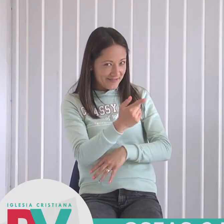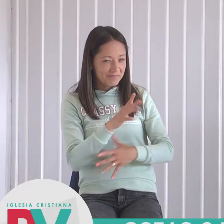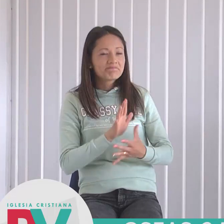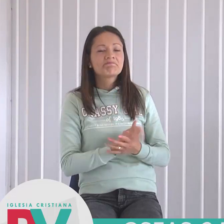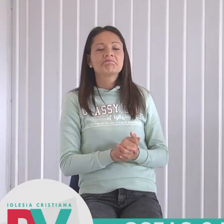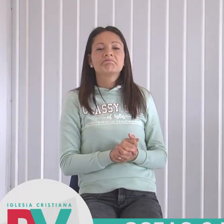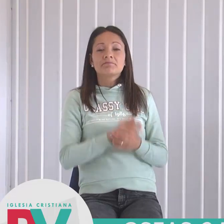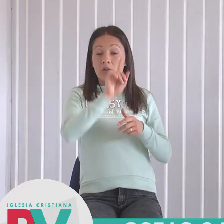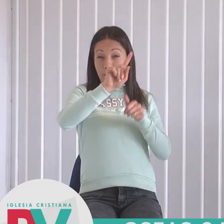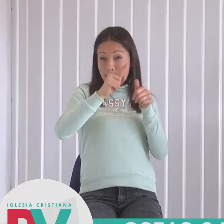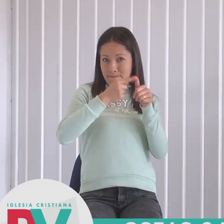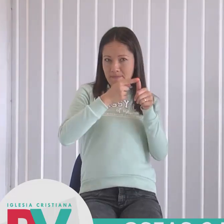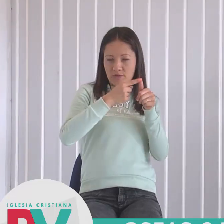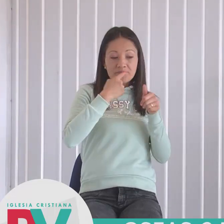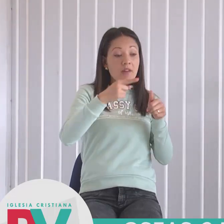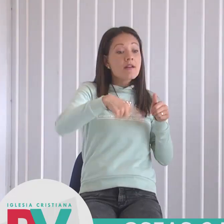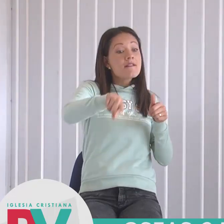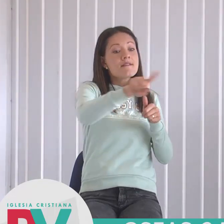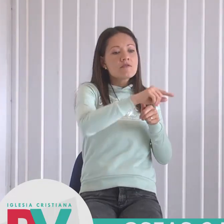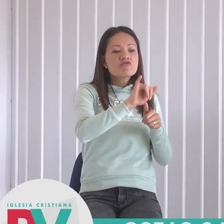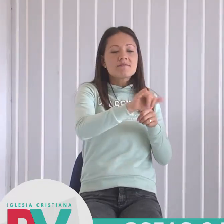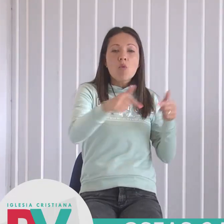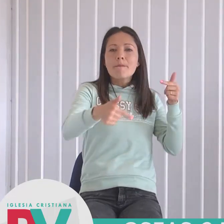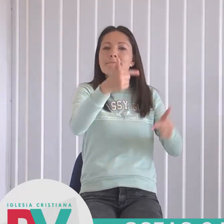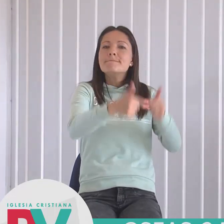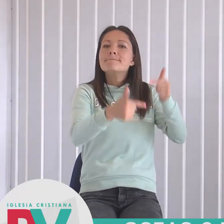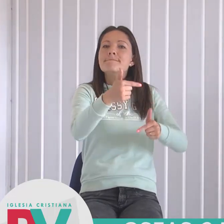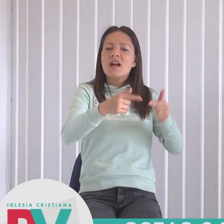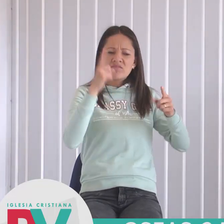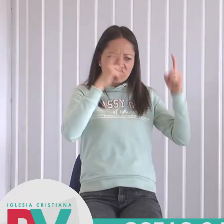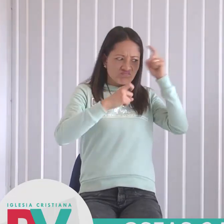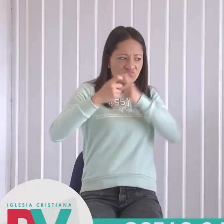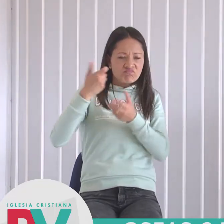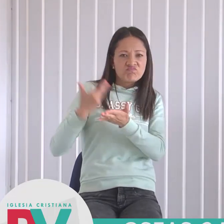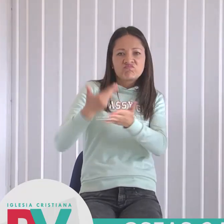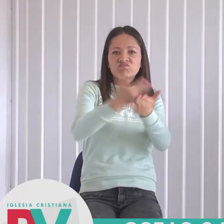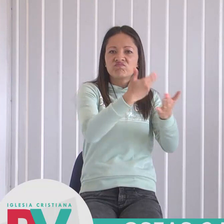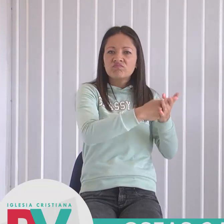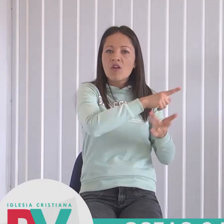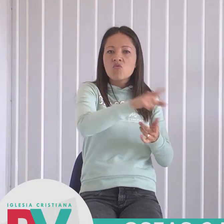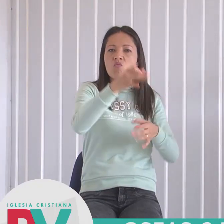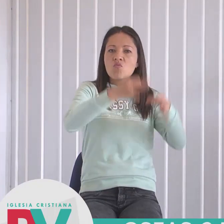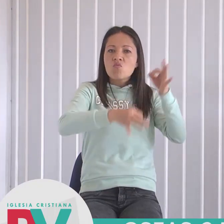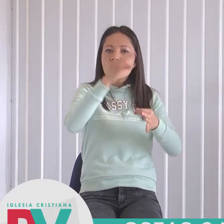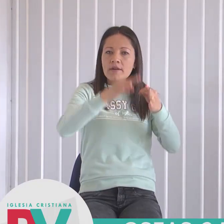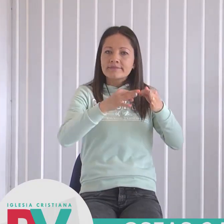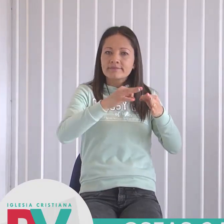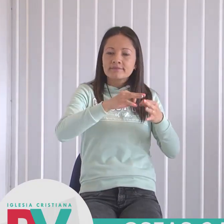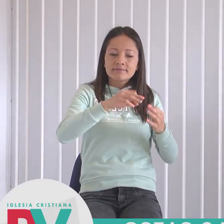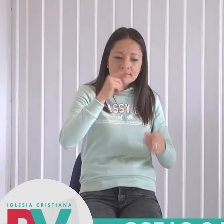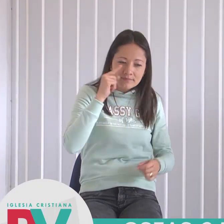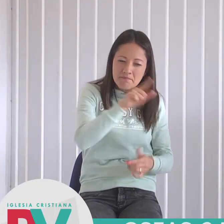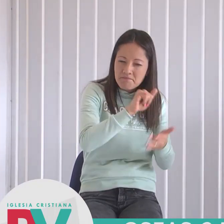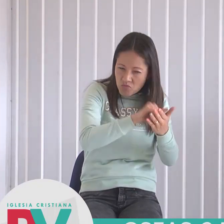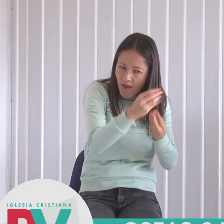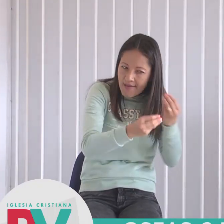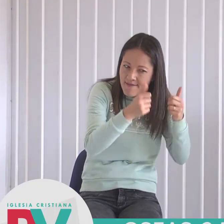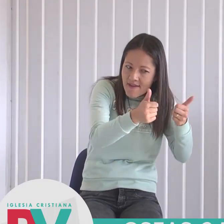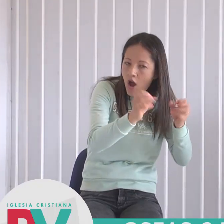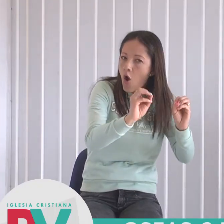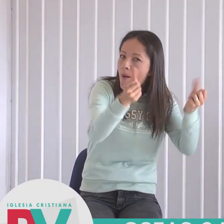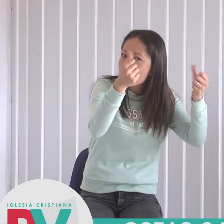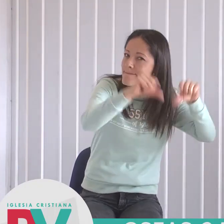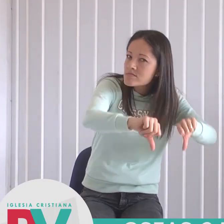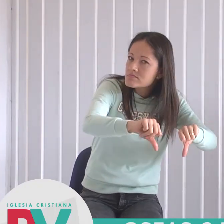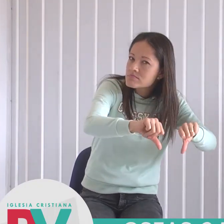mandó al pueblo fue, vaya y pelee con el mismo pueblo, vaya y peleen con sus jueces, y que juzguen si lo que están haciendo está bien o está